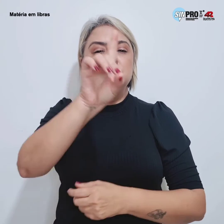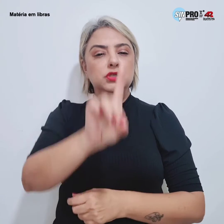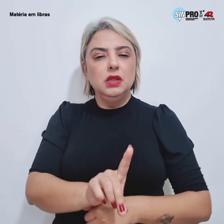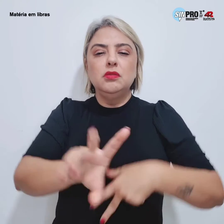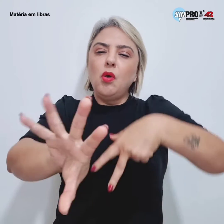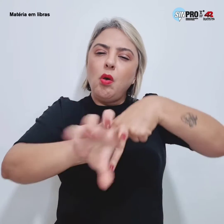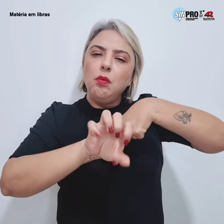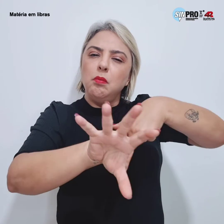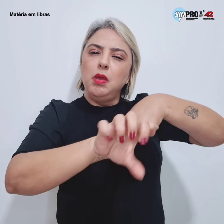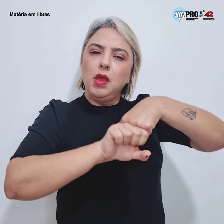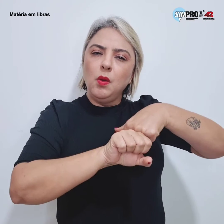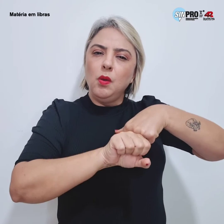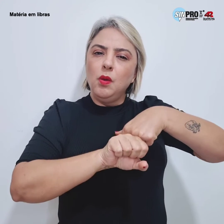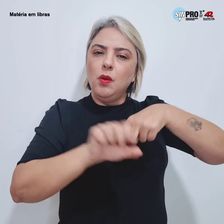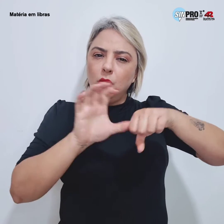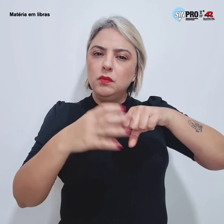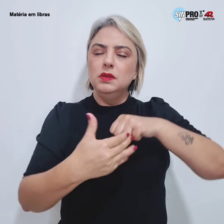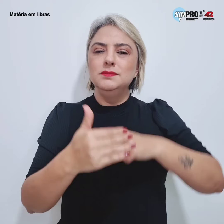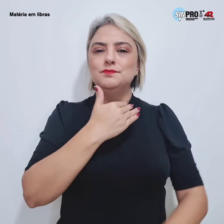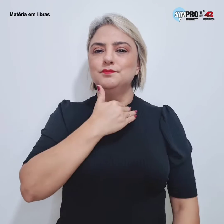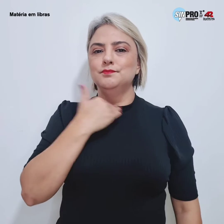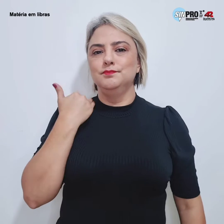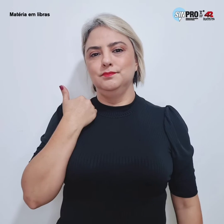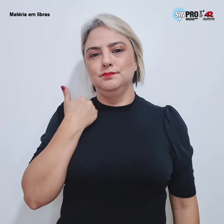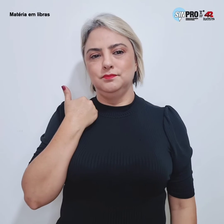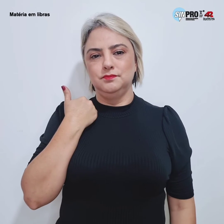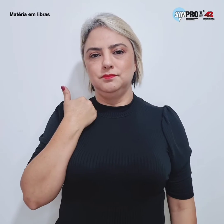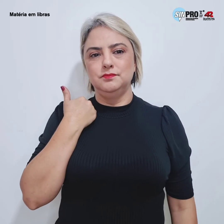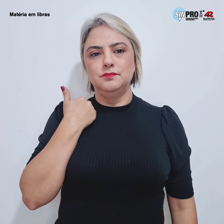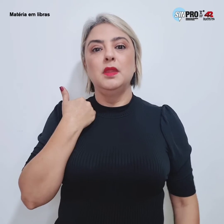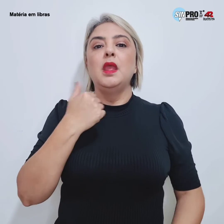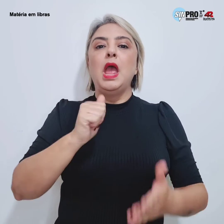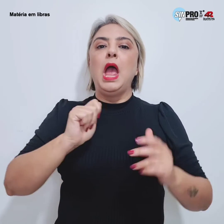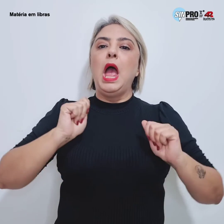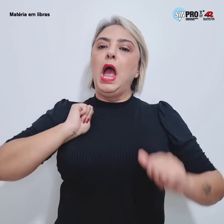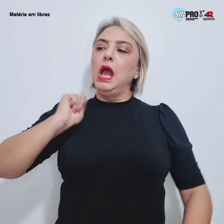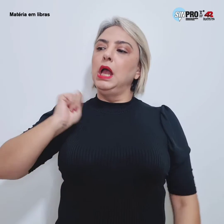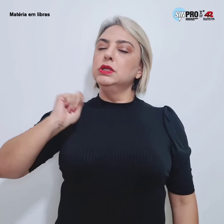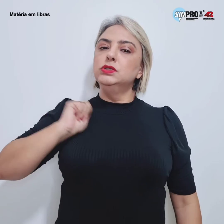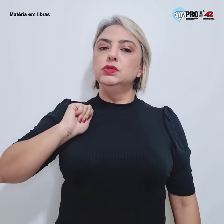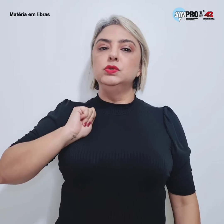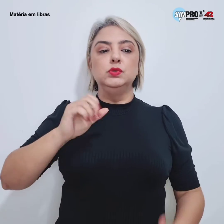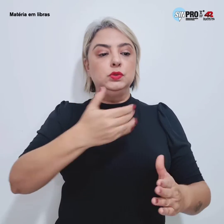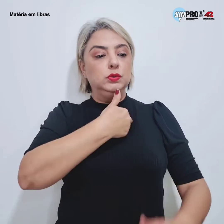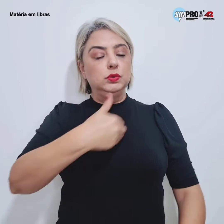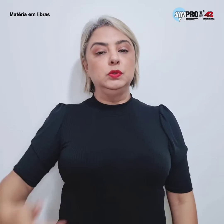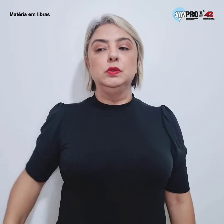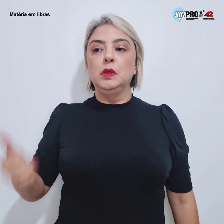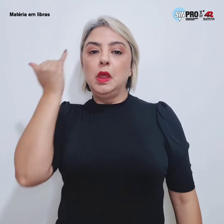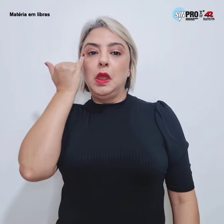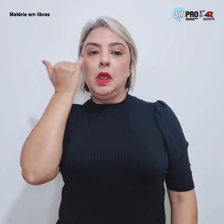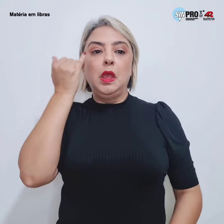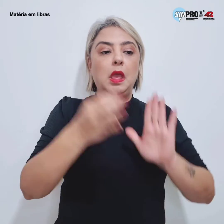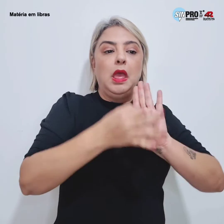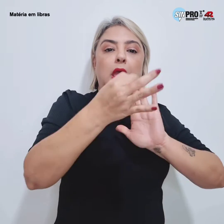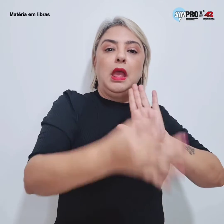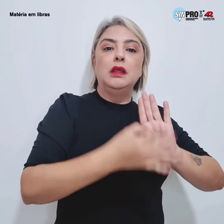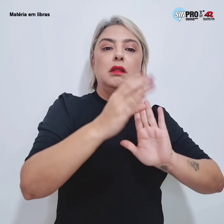Muitos foram contaminados e morreram por Covid-19. A atitude do governo ibanês é criticada